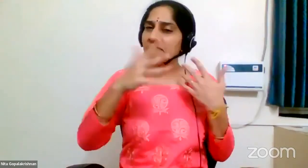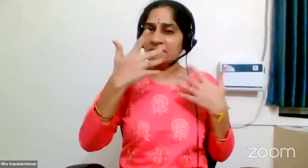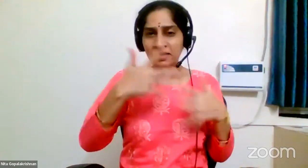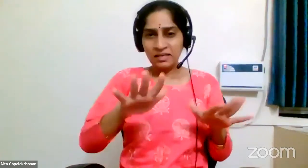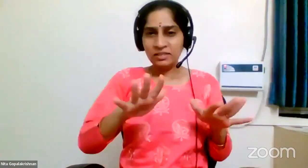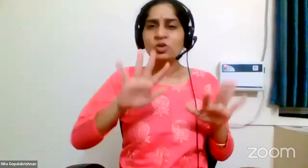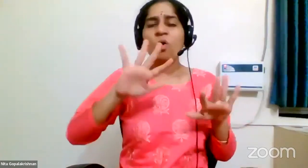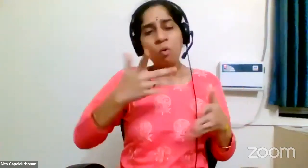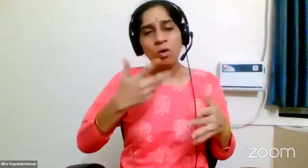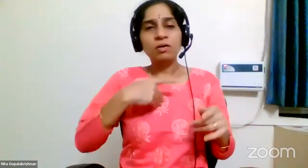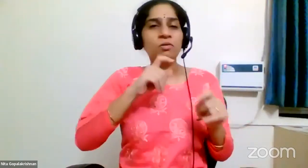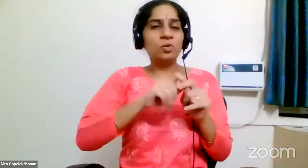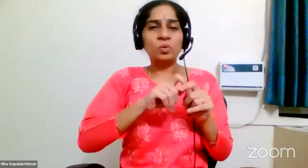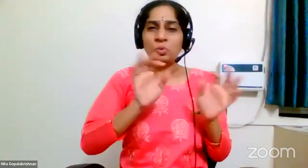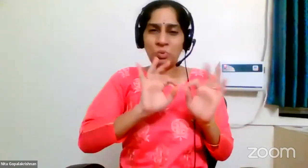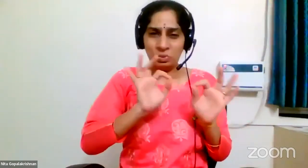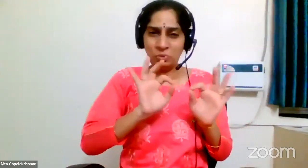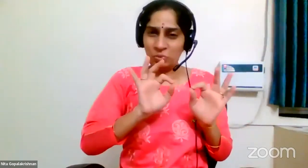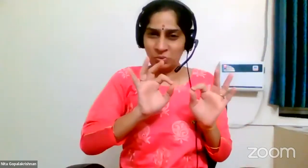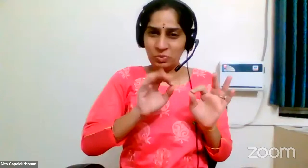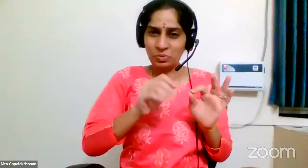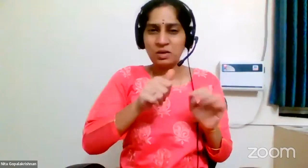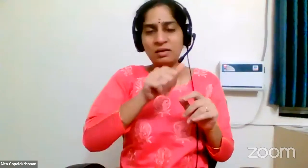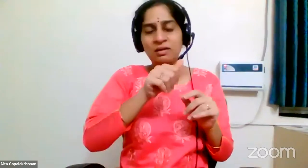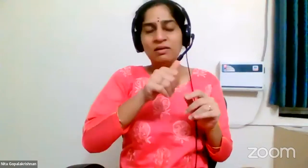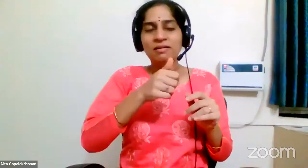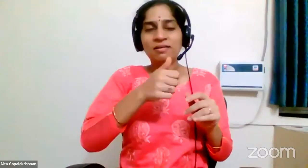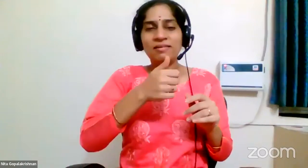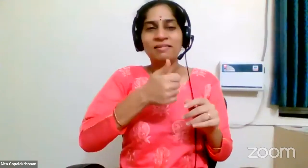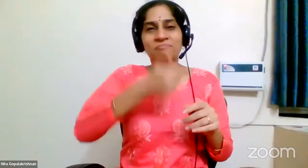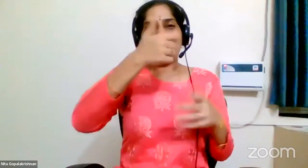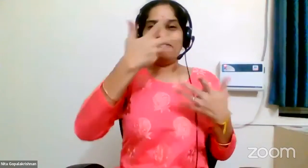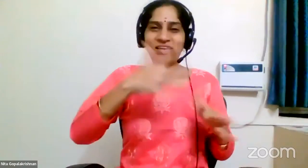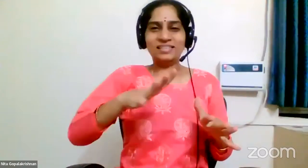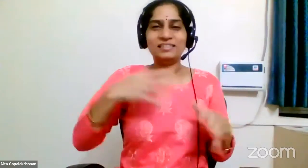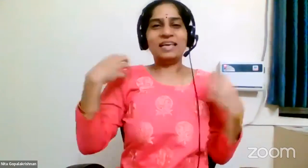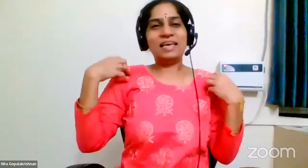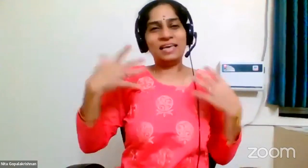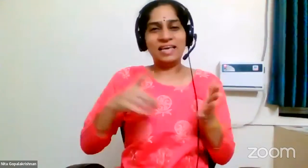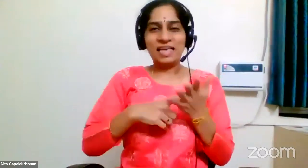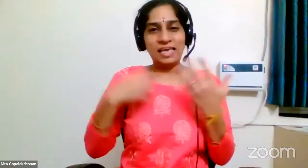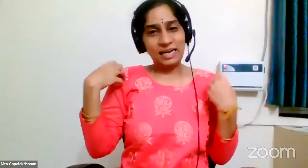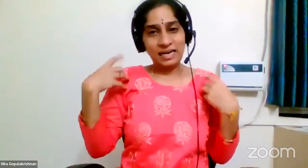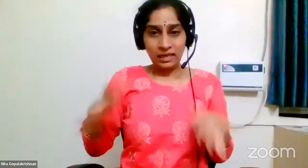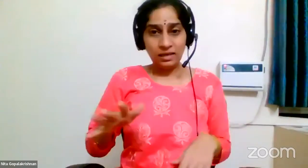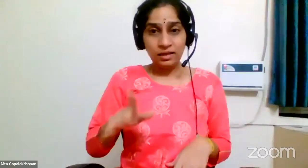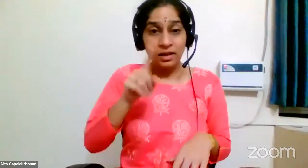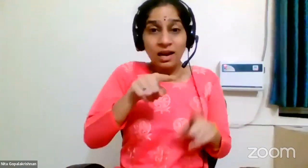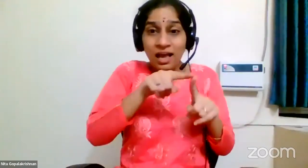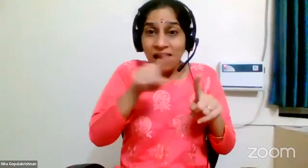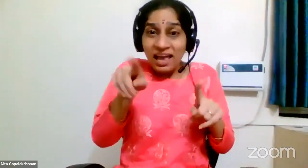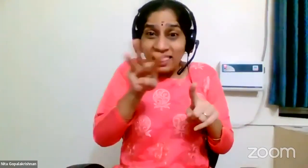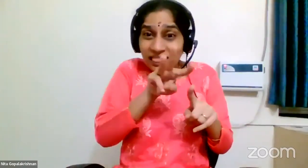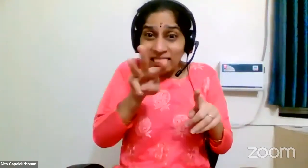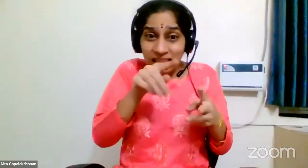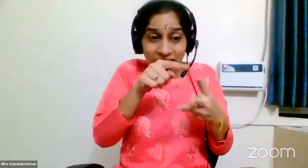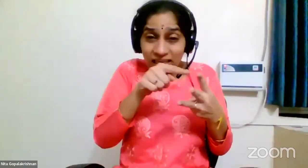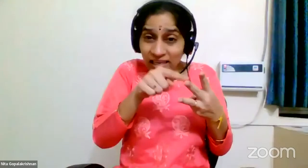सकता। अगर वो कोई गलत कार्य कर भी दे तब भी उसको जेल में नहीं बंद किया जा सकता।